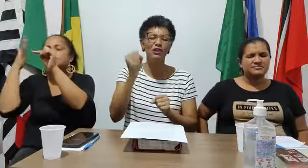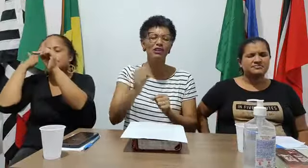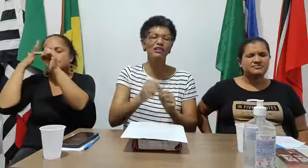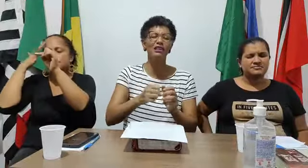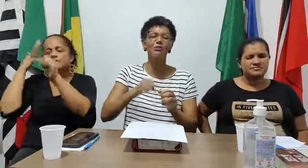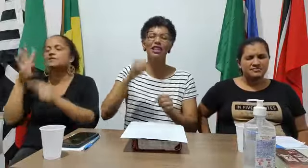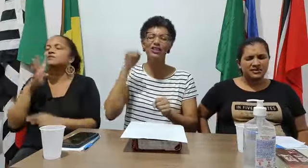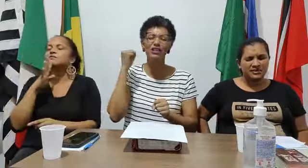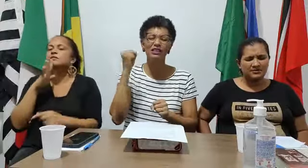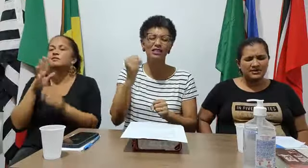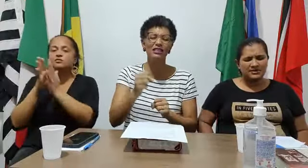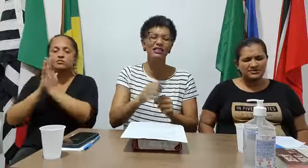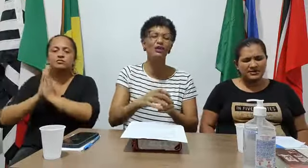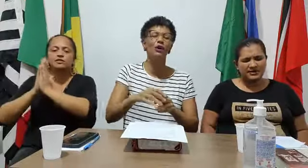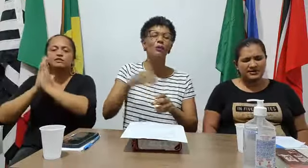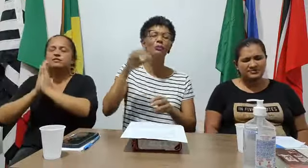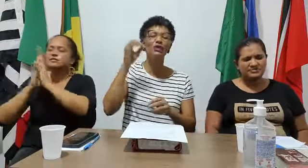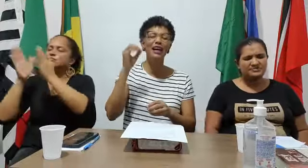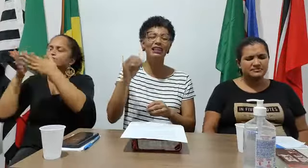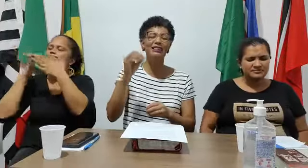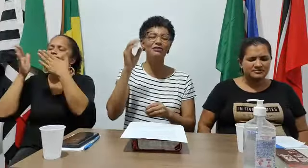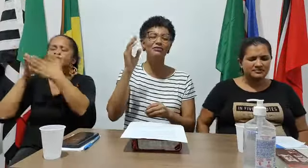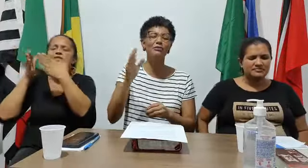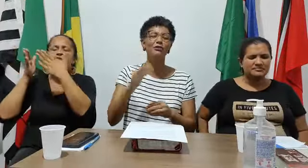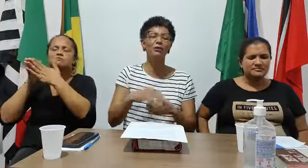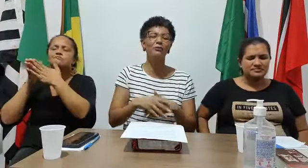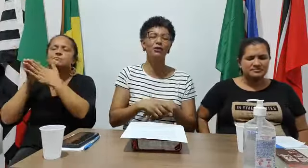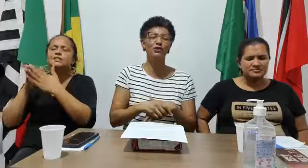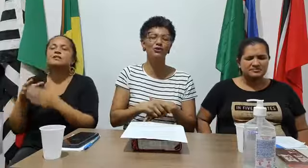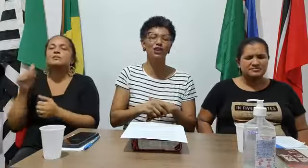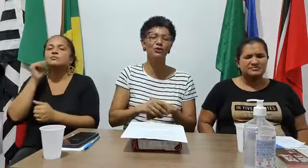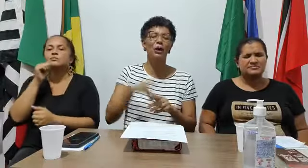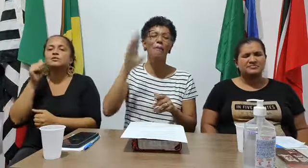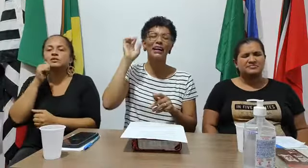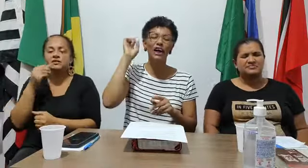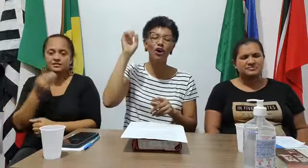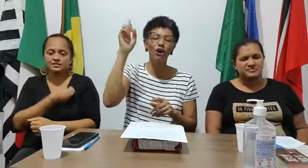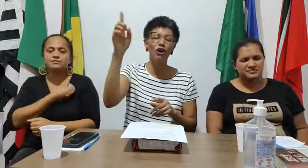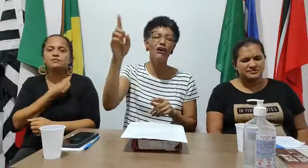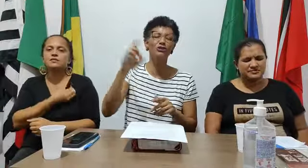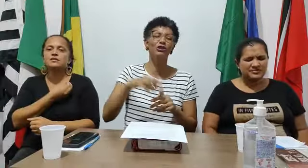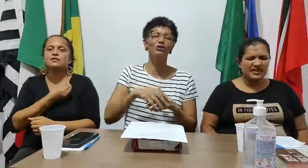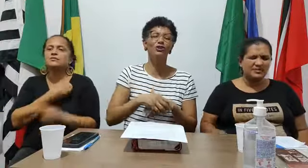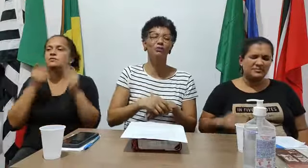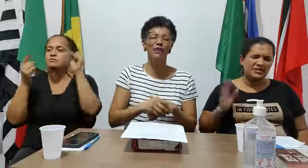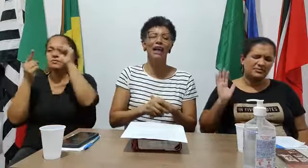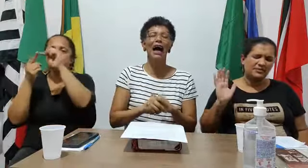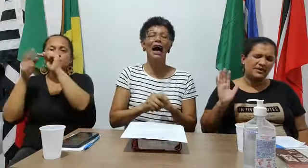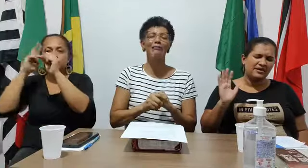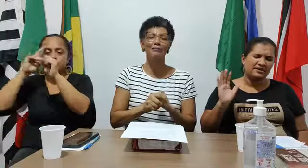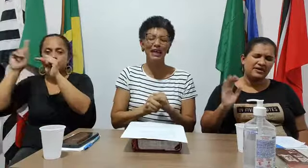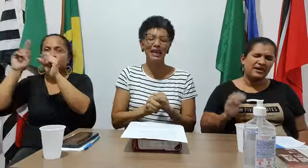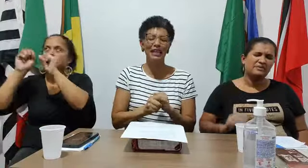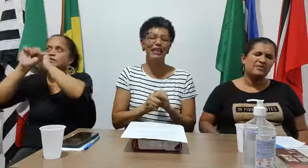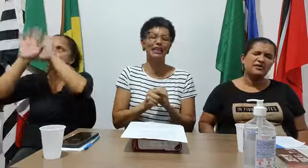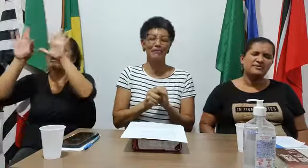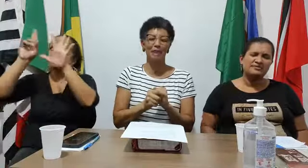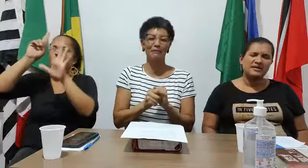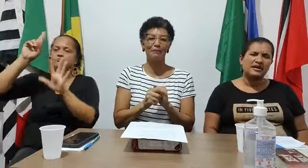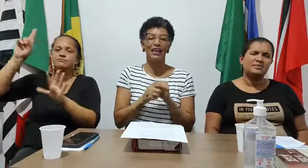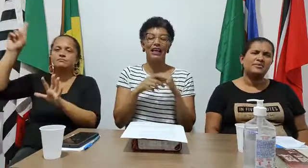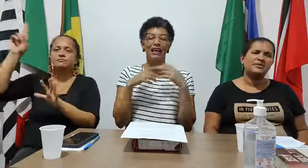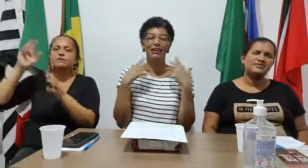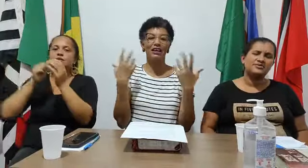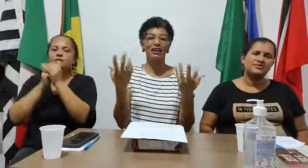mulheres de oração, mulheres de intercessão, mulheres que vivem o propósito do Senhor, para a glória do teu nome. Amém e